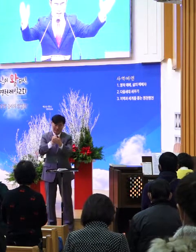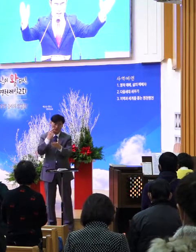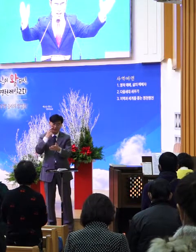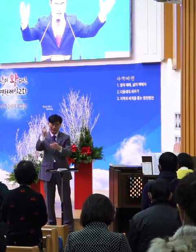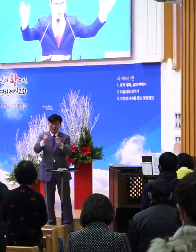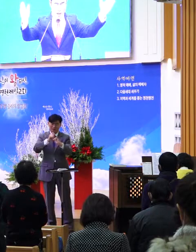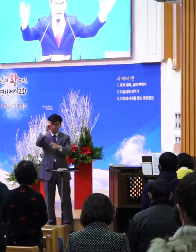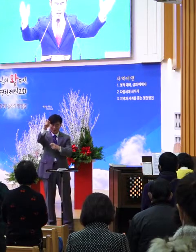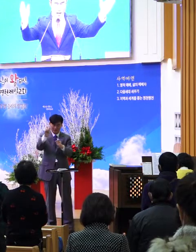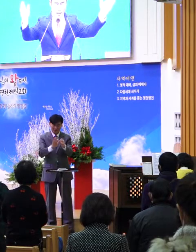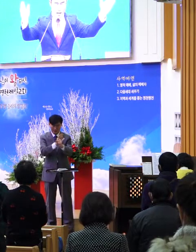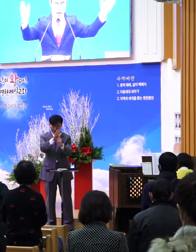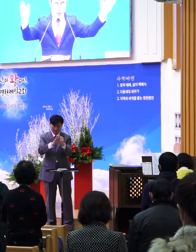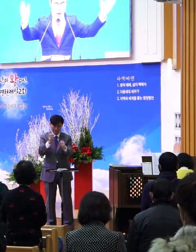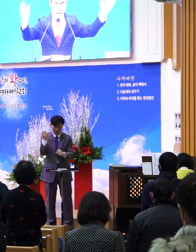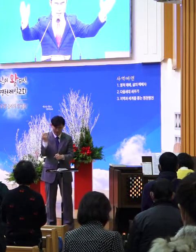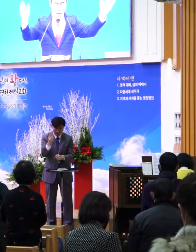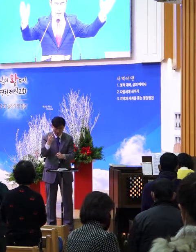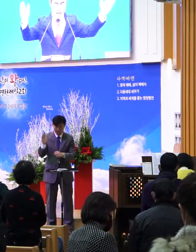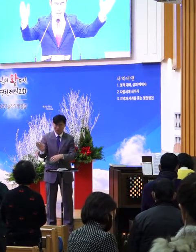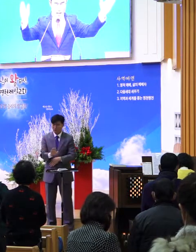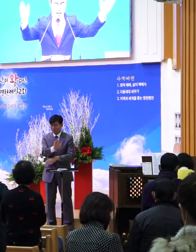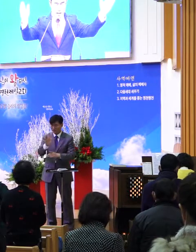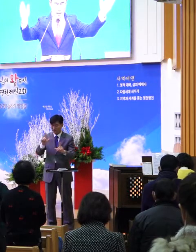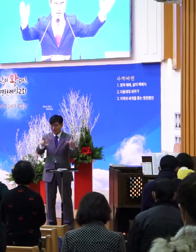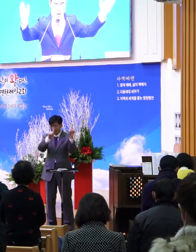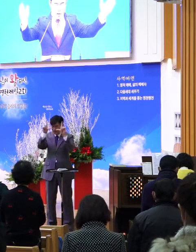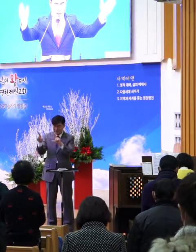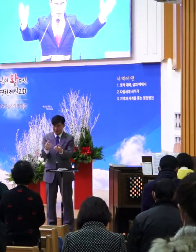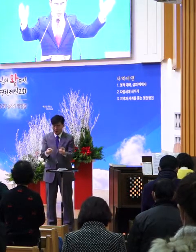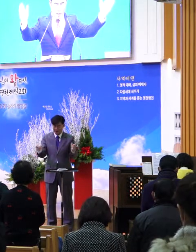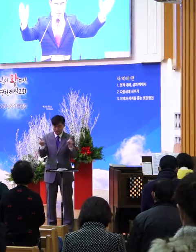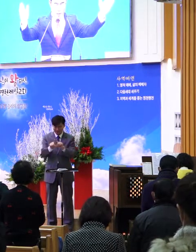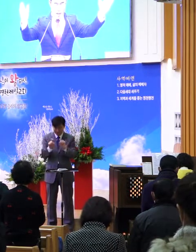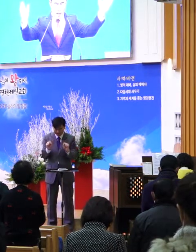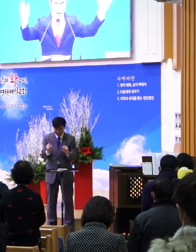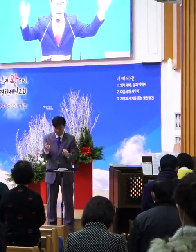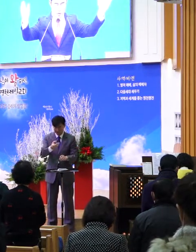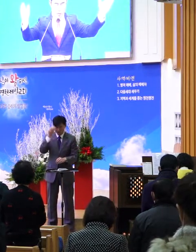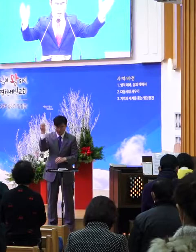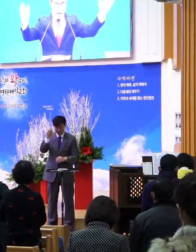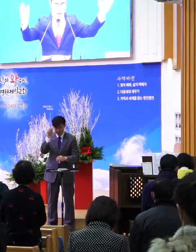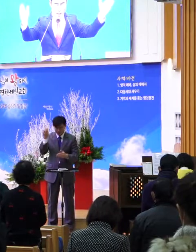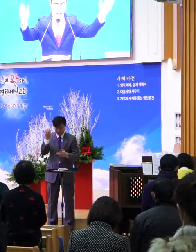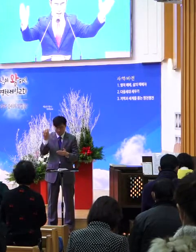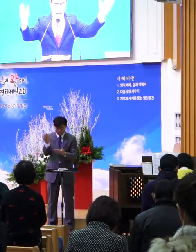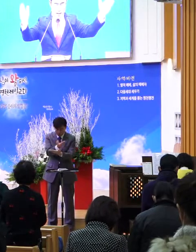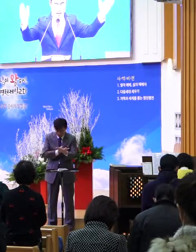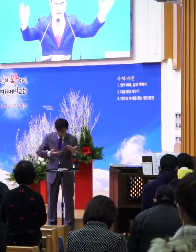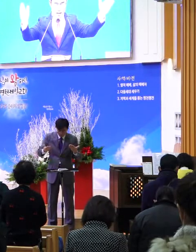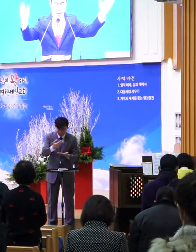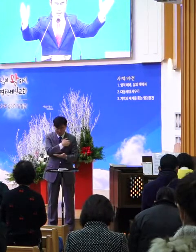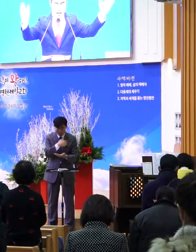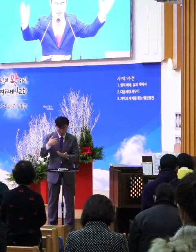영원하신 사랑하심과 우리의 삶에 함께 하시는 성령님의 교통하심과 충만하심이